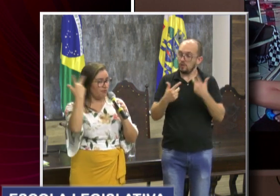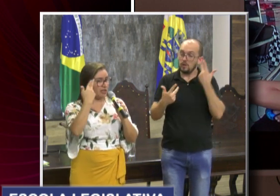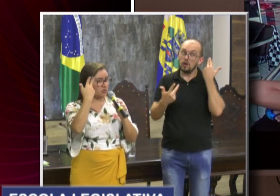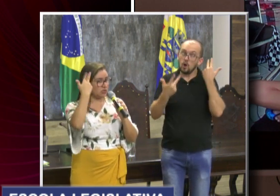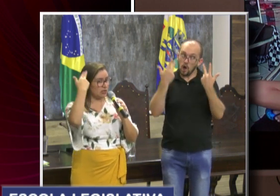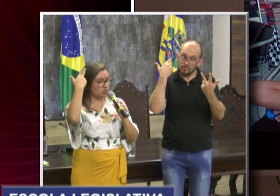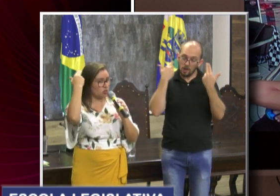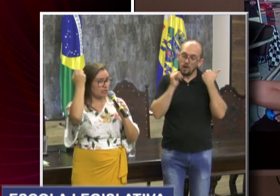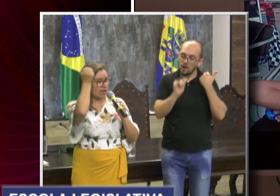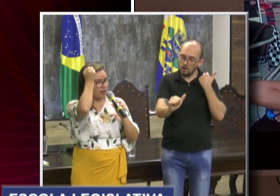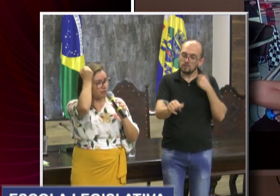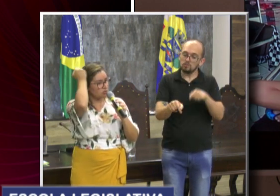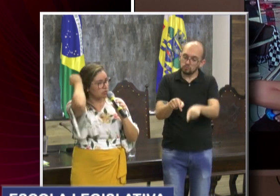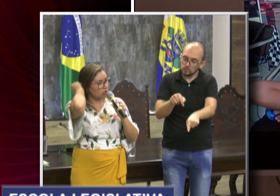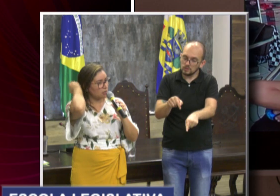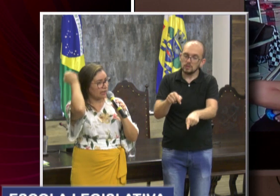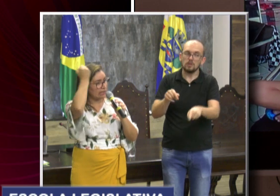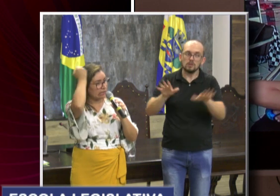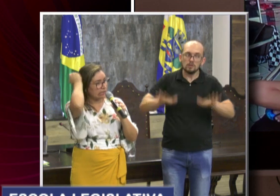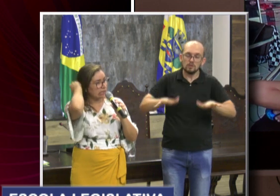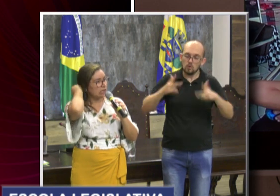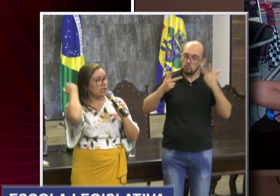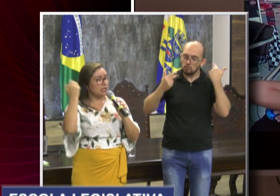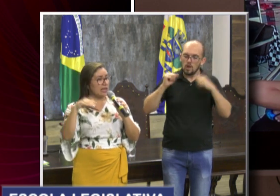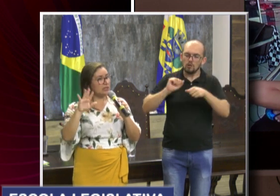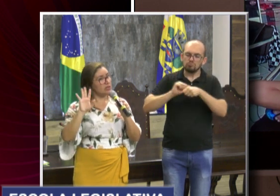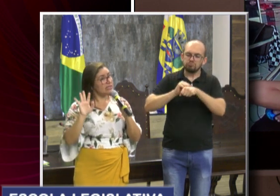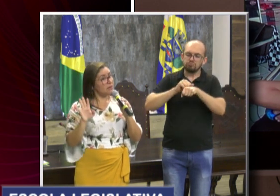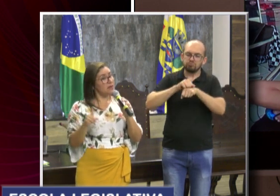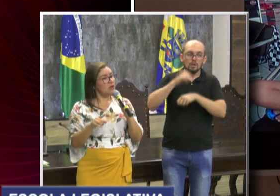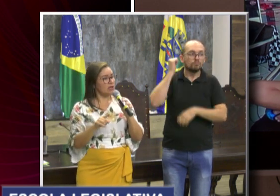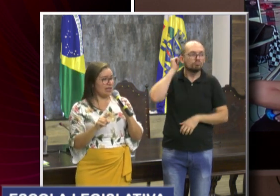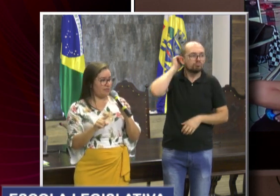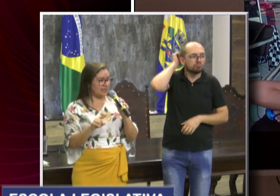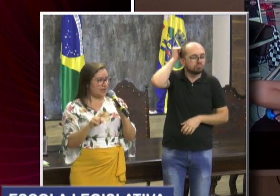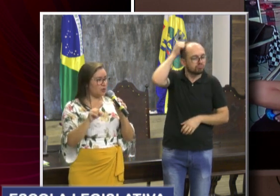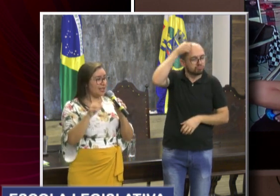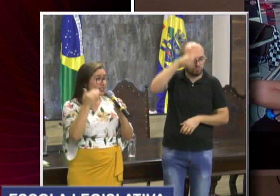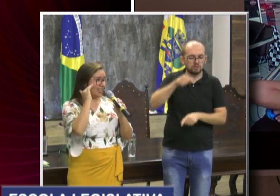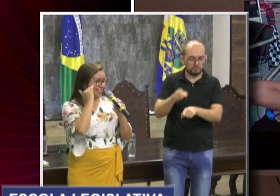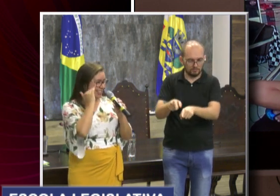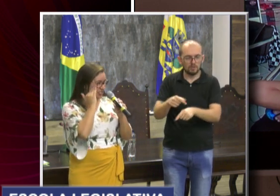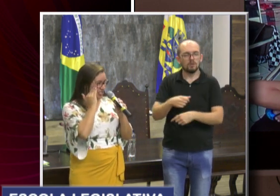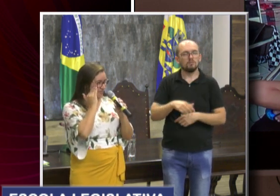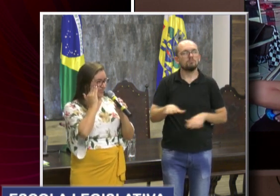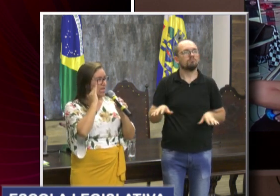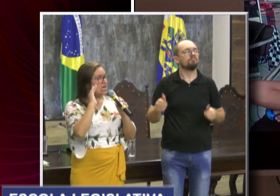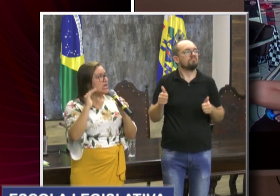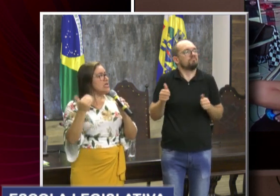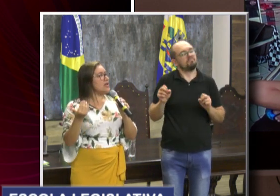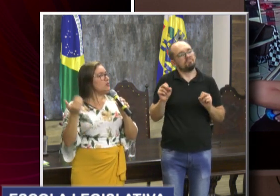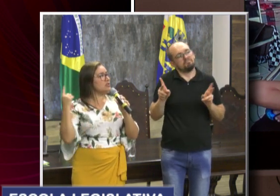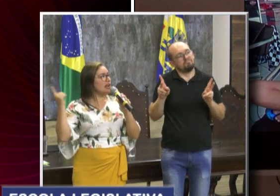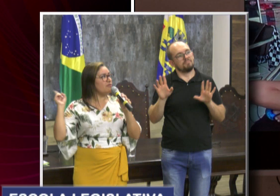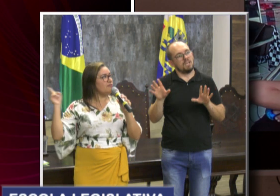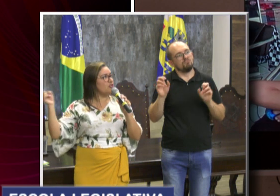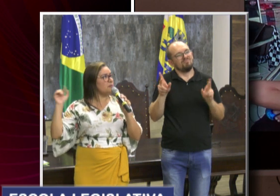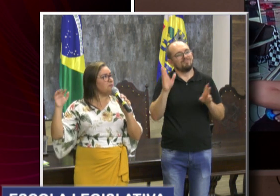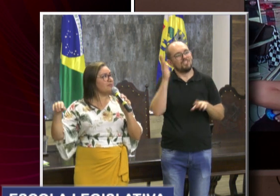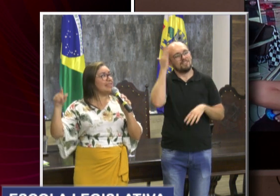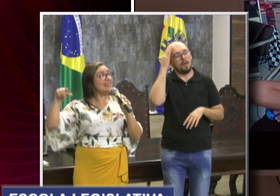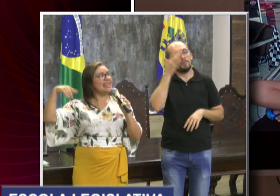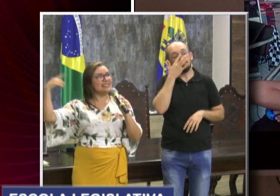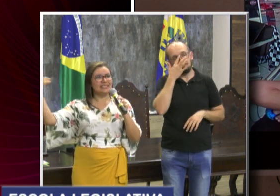antecipou, fez o sinal de cortar, fez o sinal da maquininha. Né? Então, ele sabia o que ele ia fazer, porque ele já entendia. E aí, o Gustavo